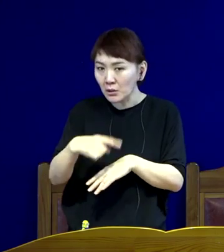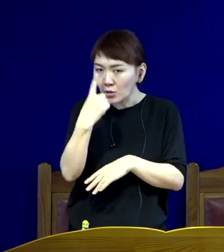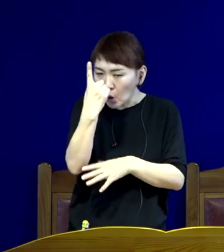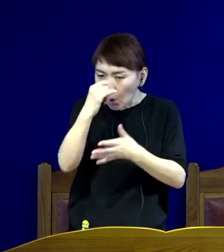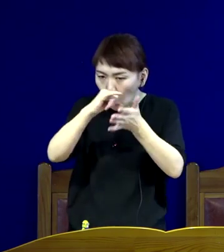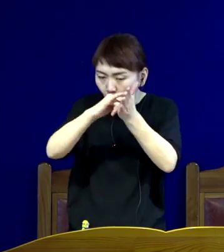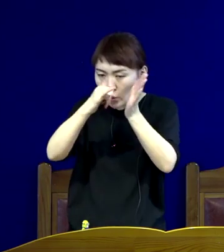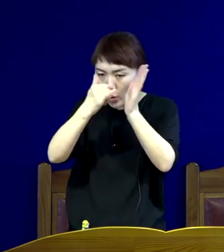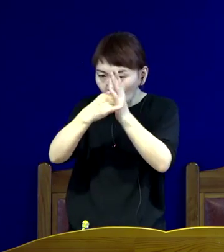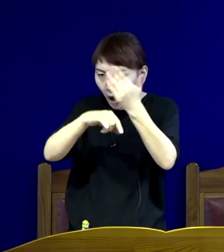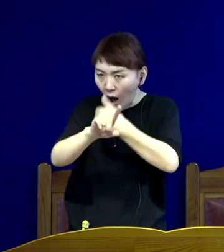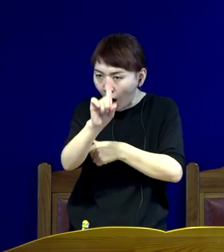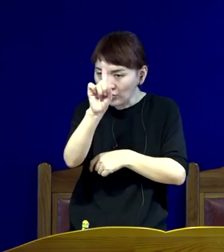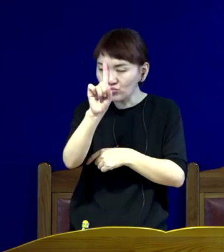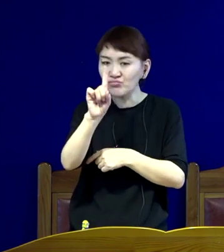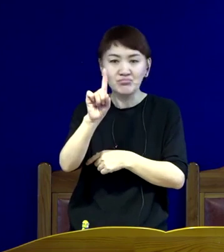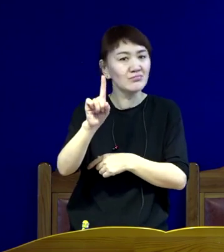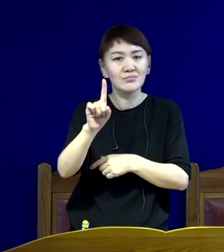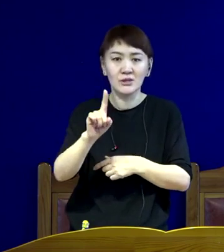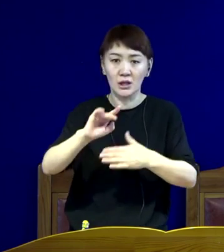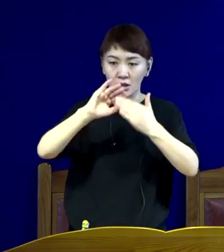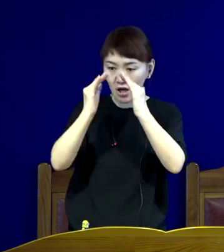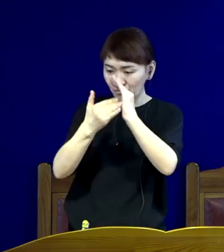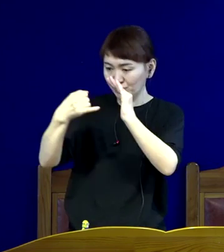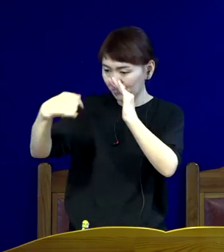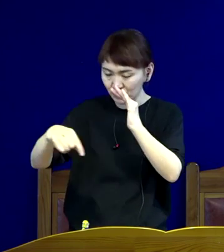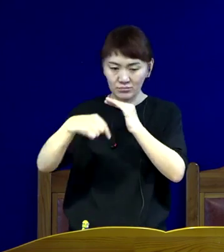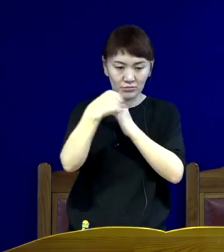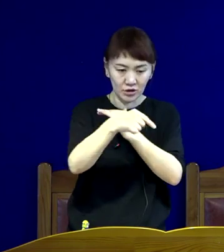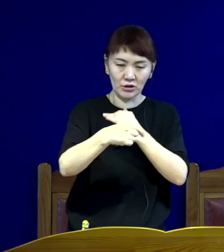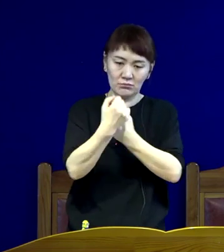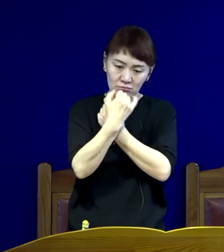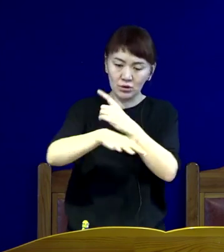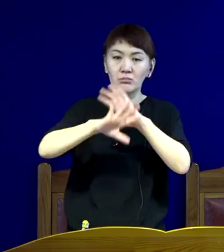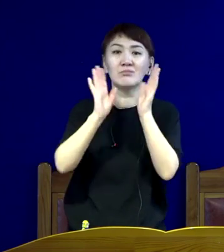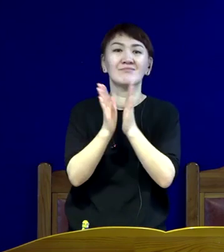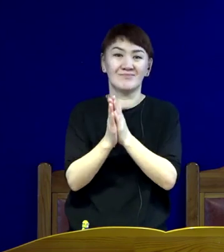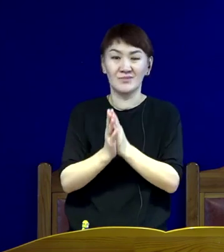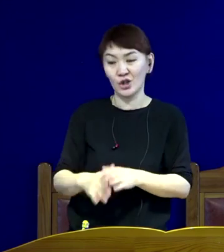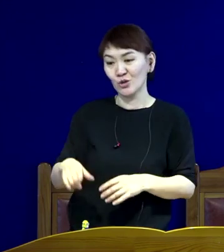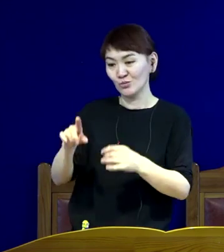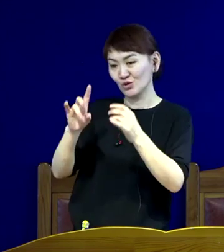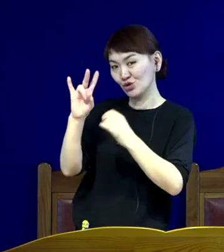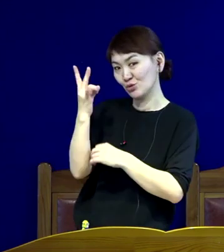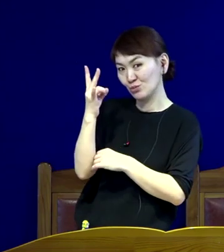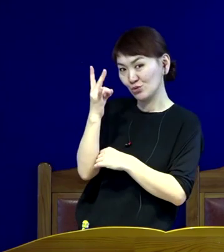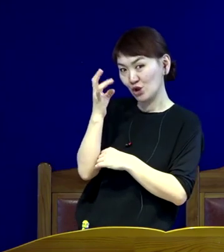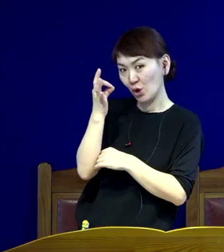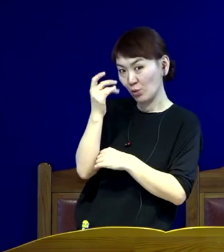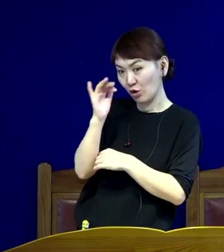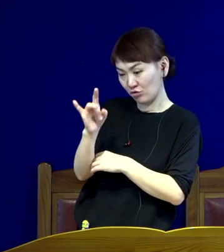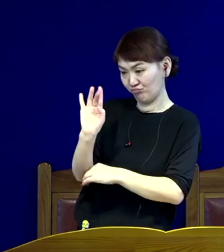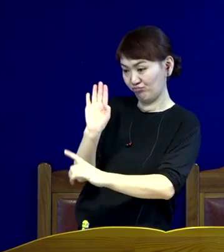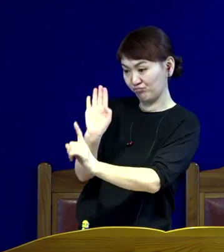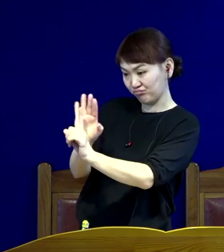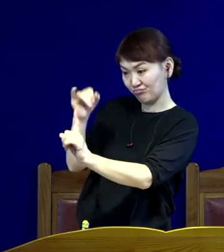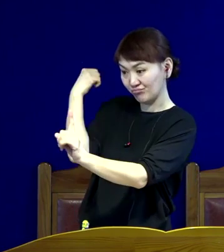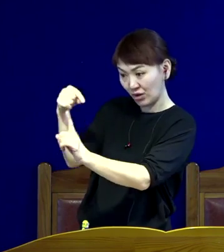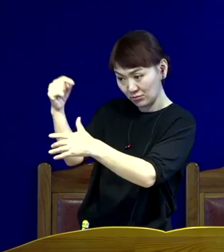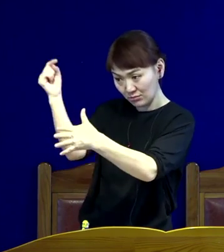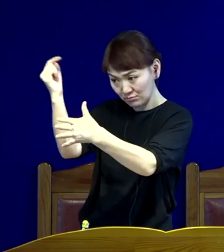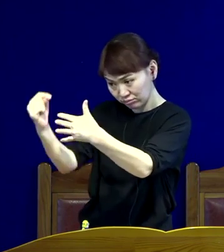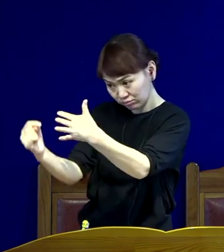Гэр бүл дотор бол бүхий л үйл явц процессыг хэлж байгаа. Нөхрийн хувьд үүрэг биелүүлэх ёстой, эхнэрийн